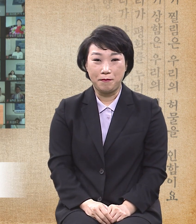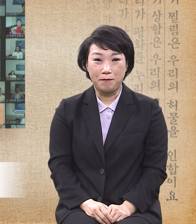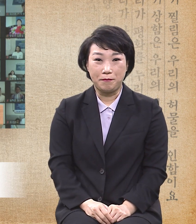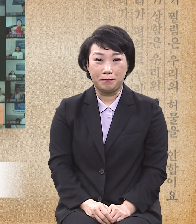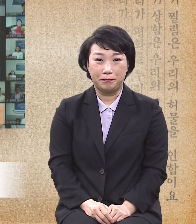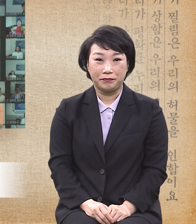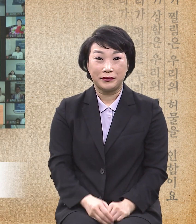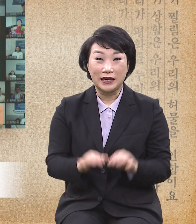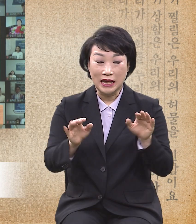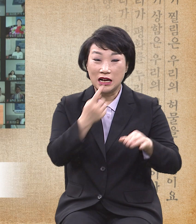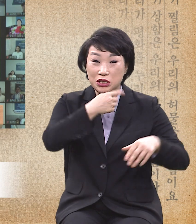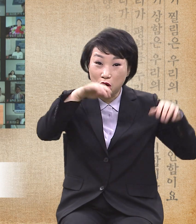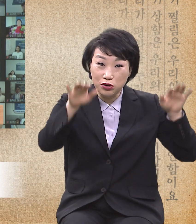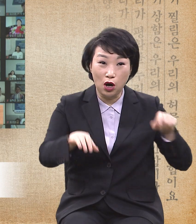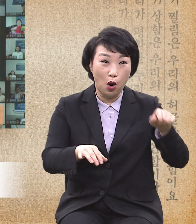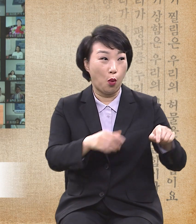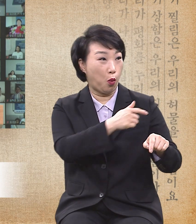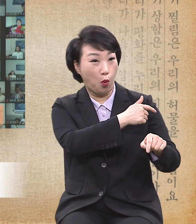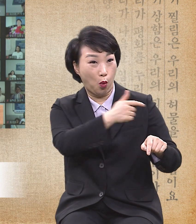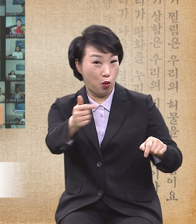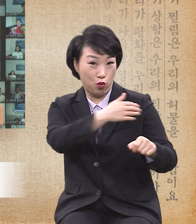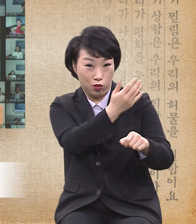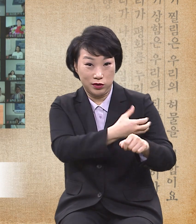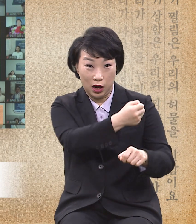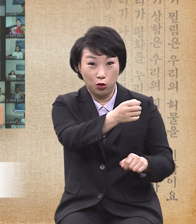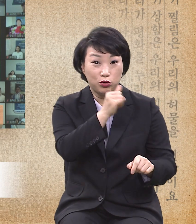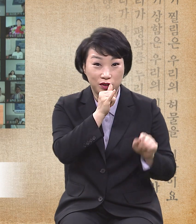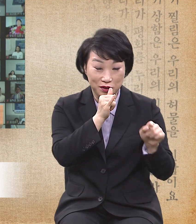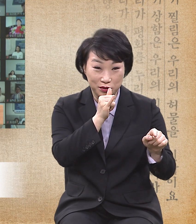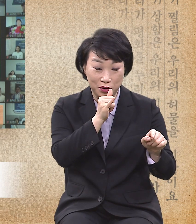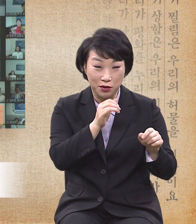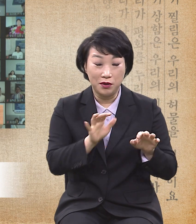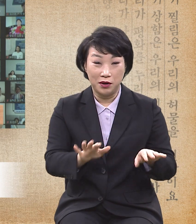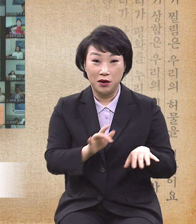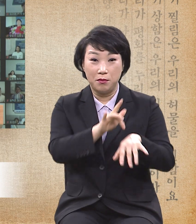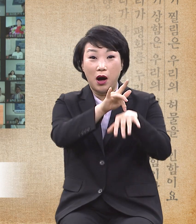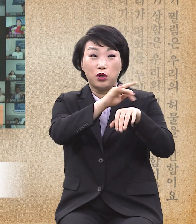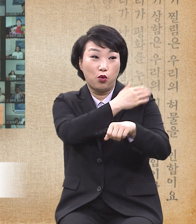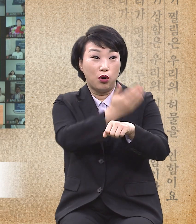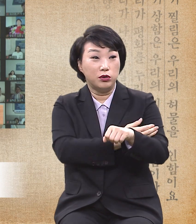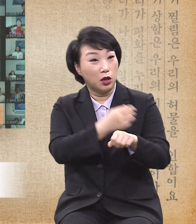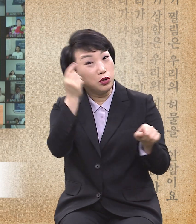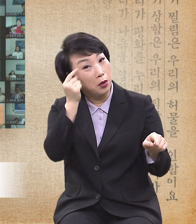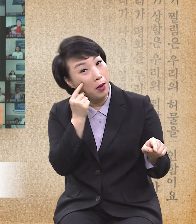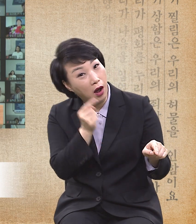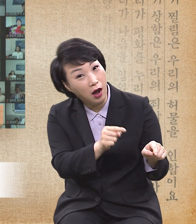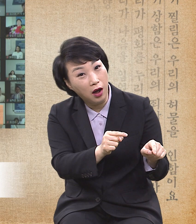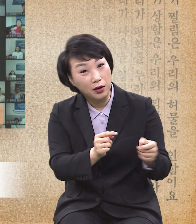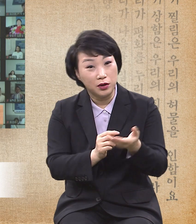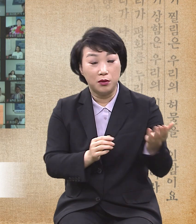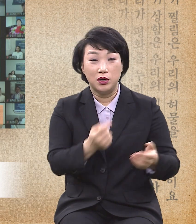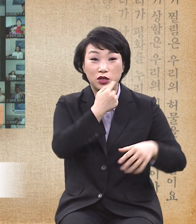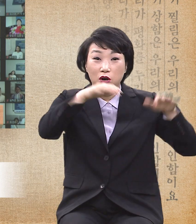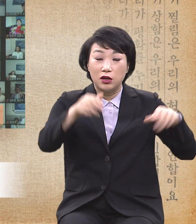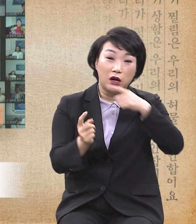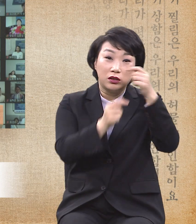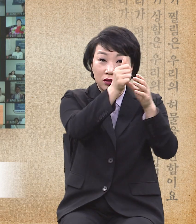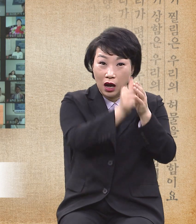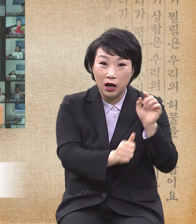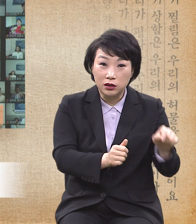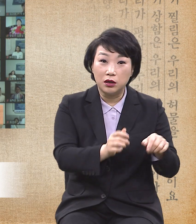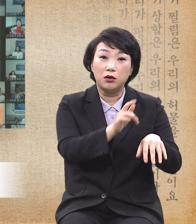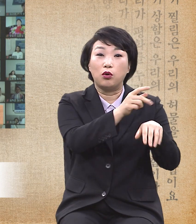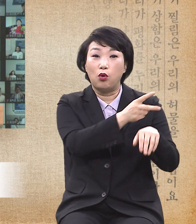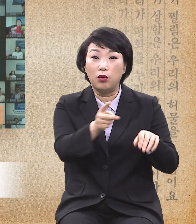자, 천사가 얼마나 대단한 권세를 가져서 이 마귀 권세를 봐라 이 말이요. 천사가 타락한 것이